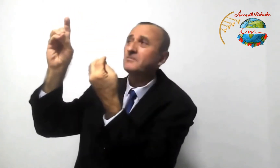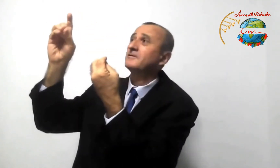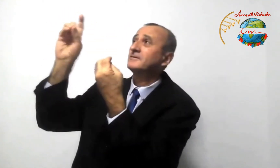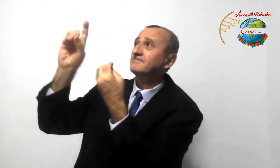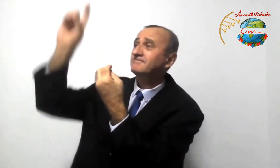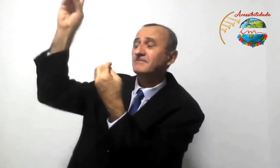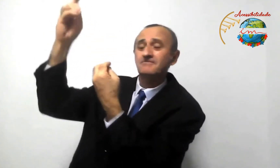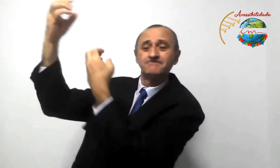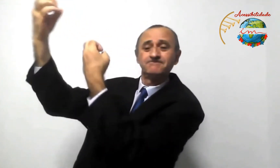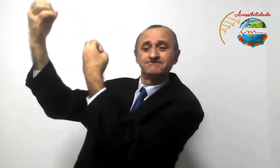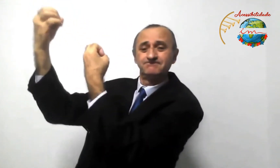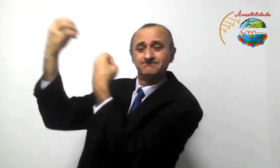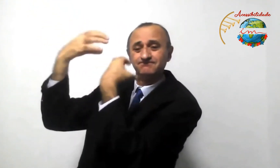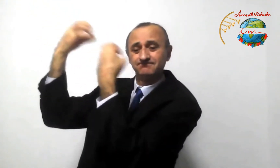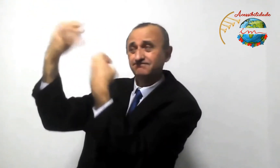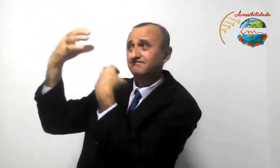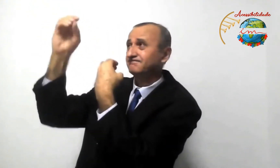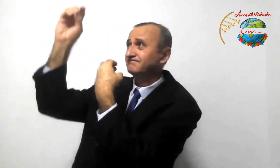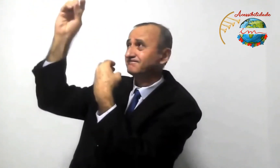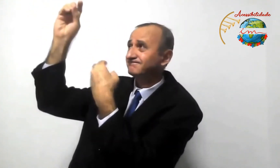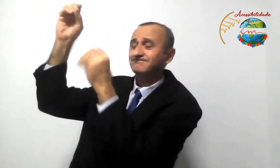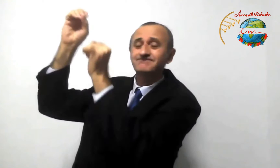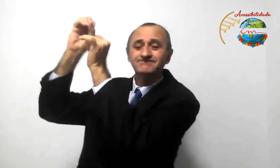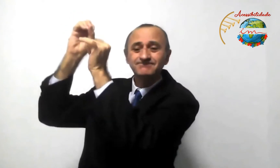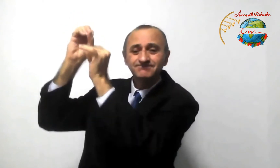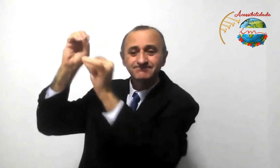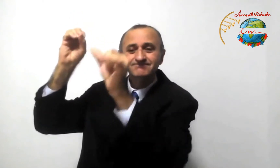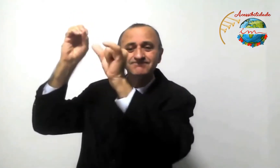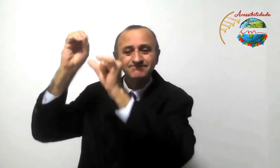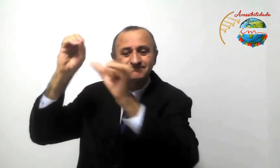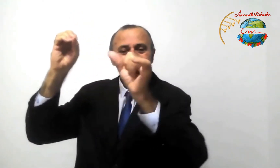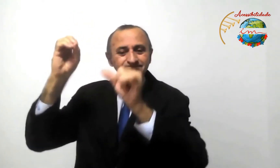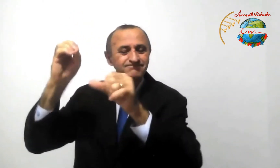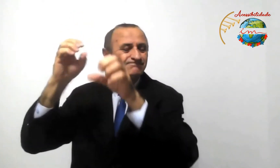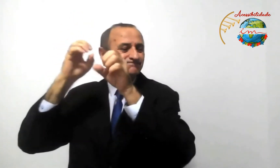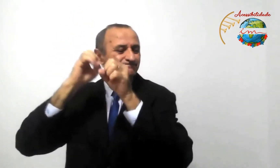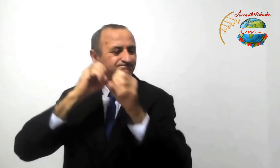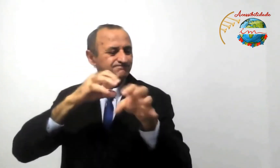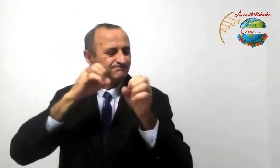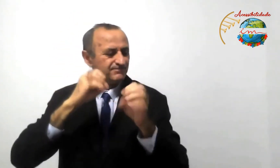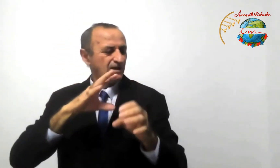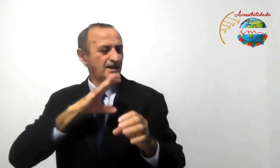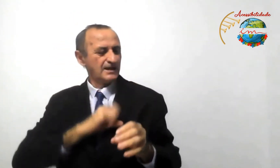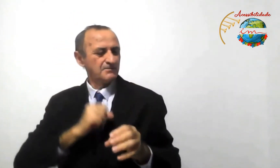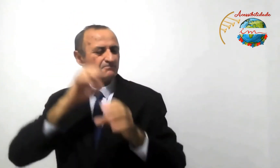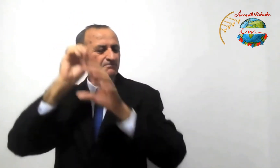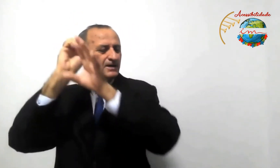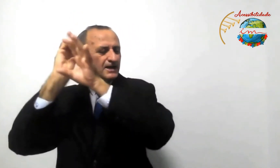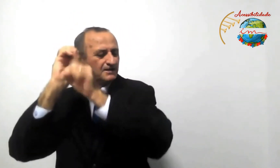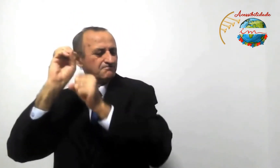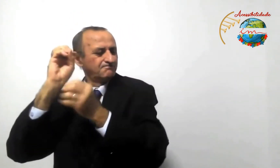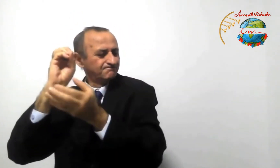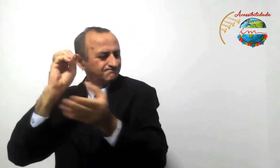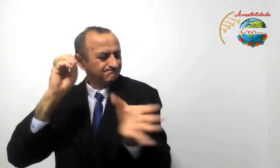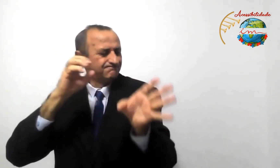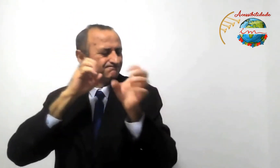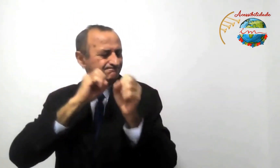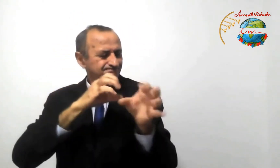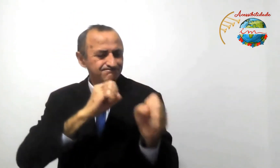de Deus, beije-me com os beijos da sua boca, ou seja, os ensinos que vêm da parte de Deus, o seu amor que